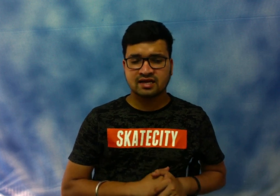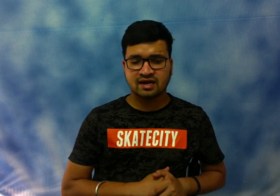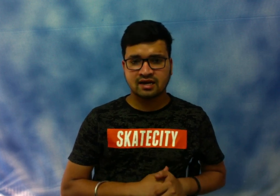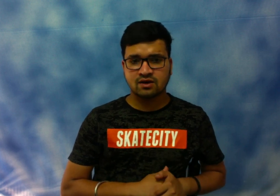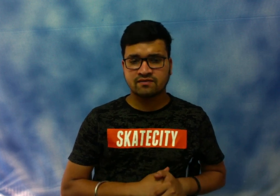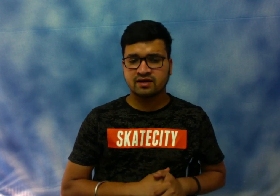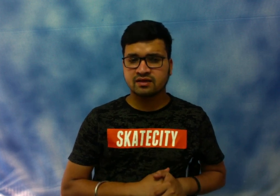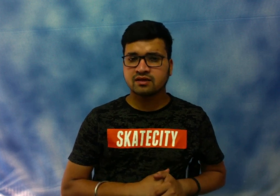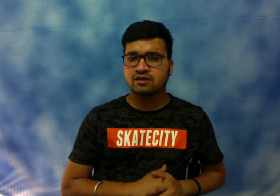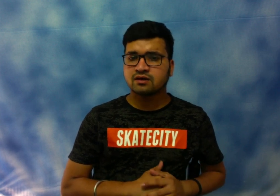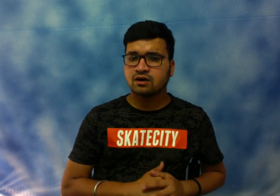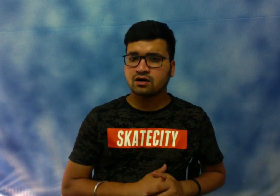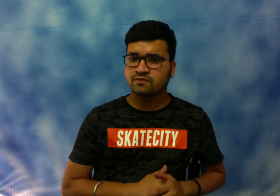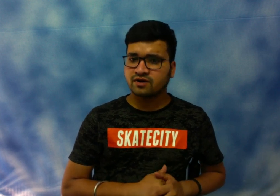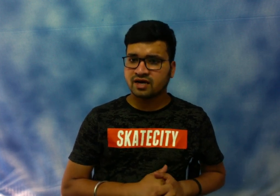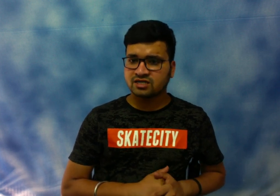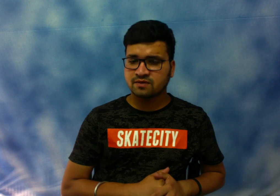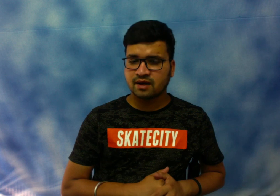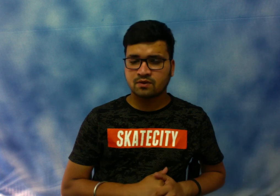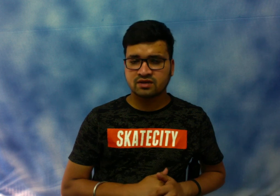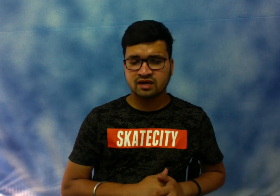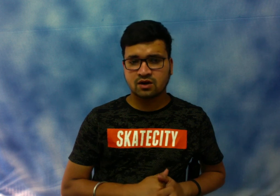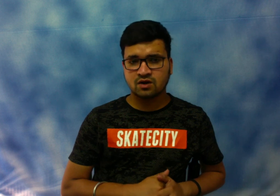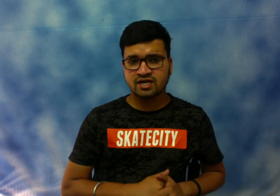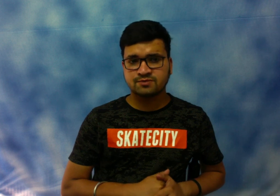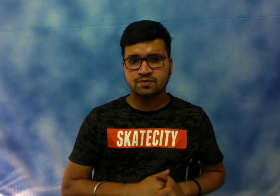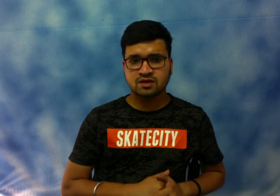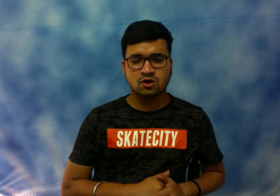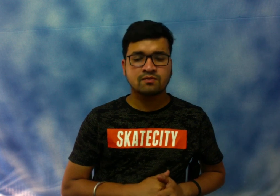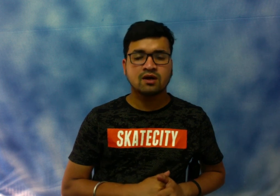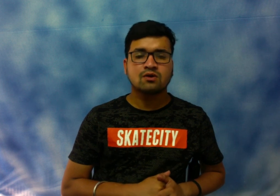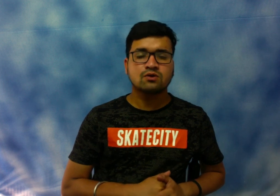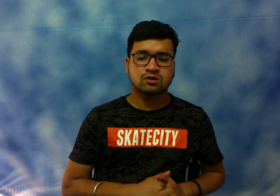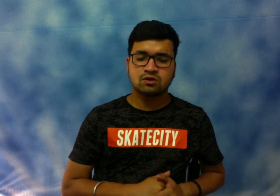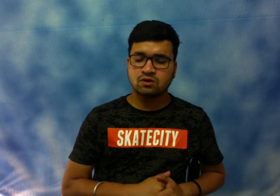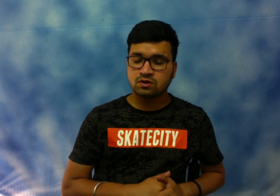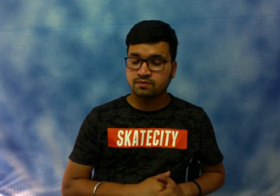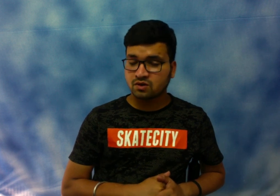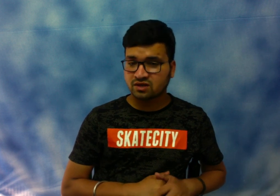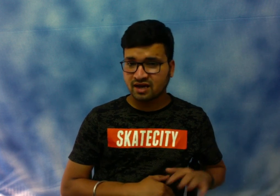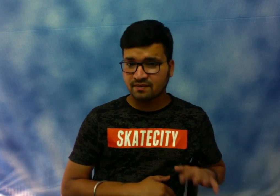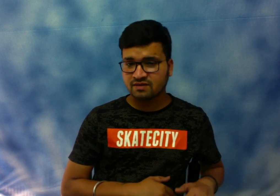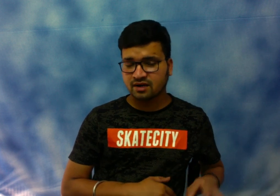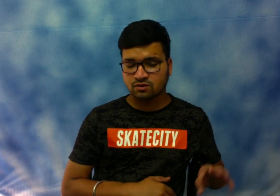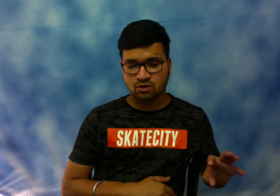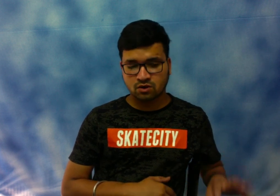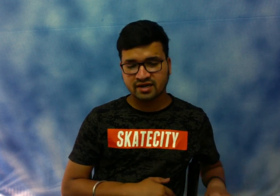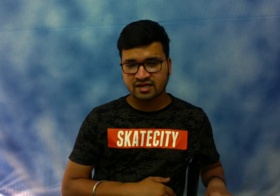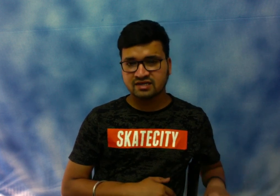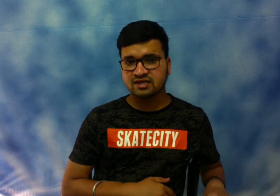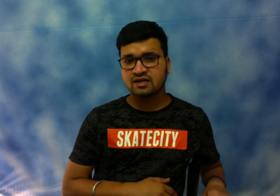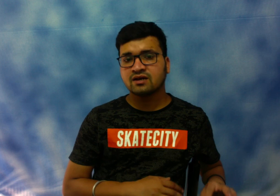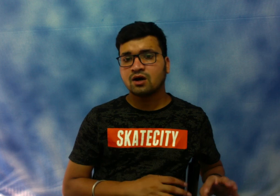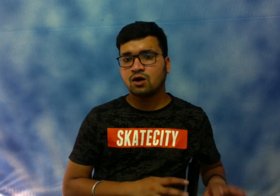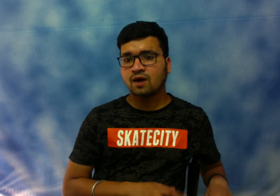अनाथालय ऑर्फेंस और वृद्धाश्रम आपको दिखेगा, ओल्ड एज पीपल्स होम, उसको उसमें उसकी आप मतलब उसको कॉन्टेक्ट कीजिए, और वहाँ पर